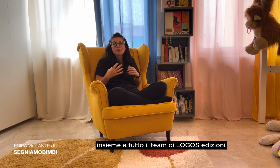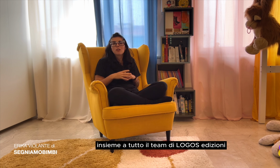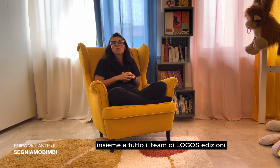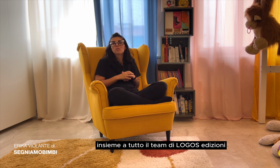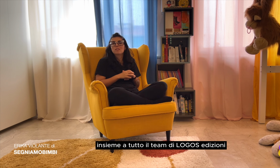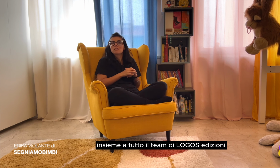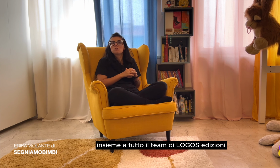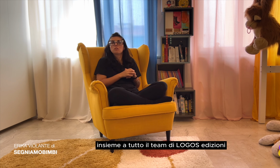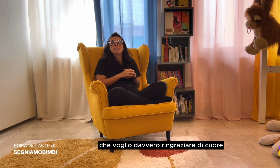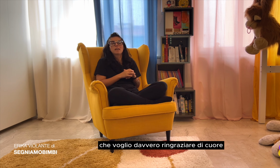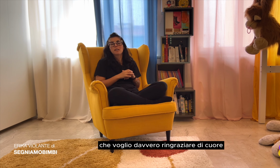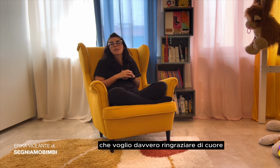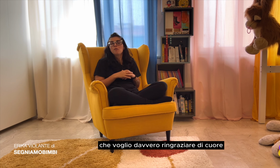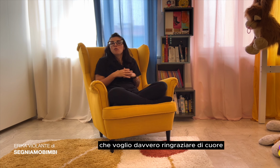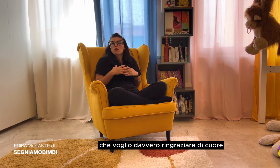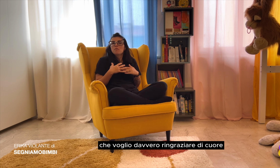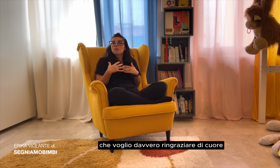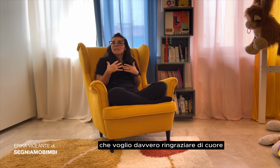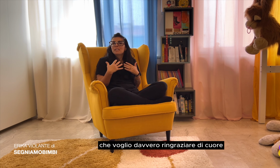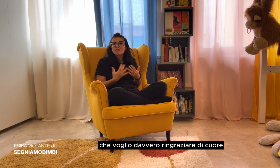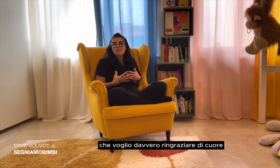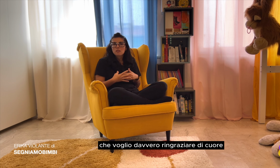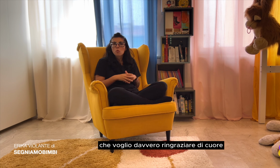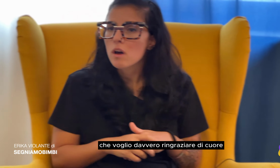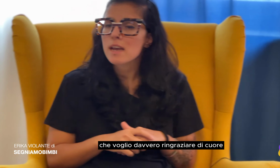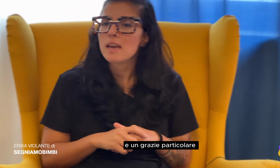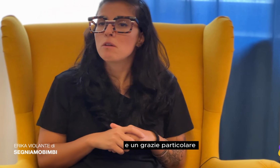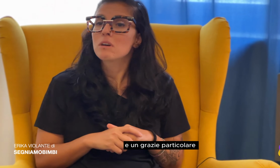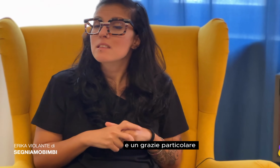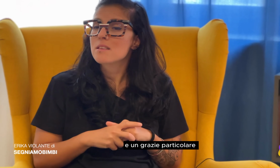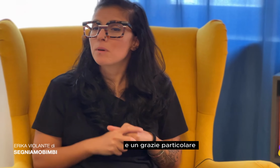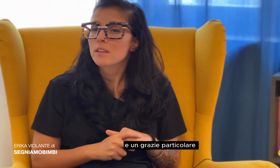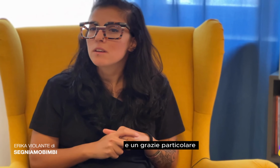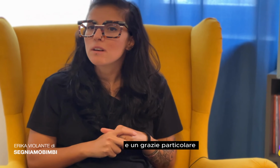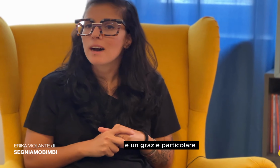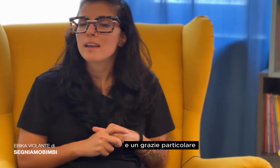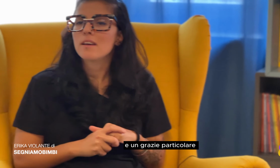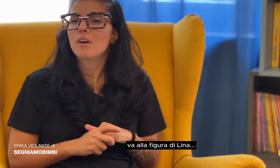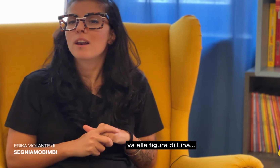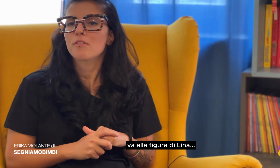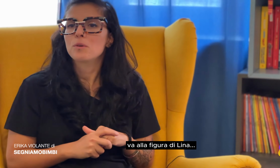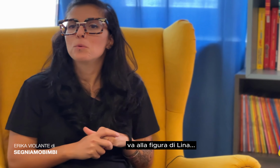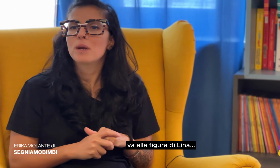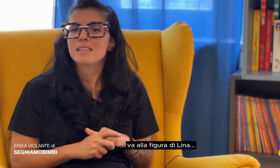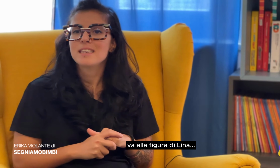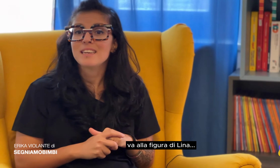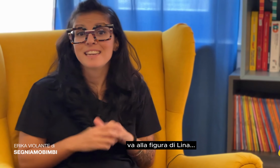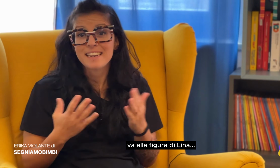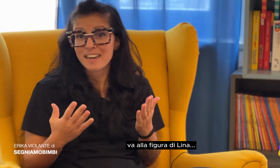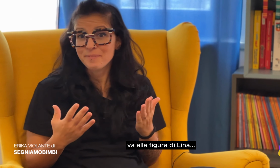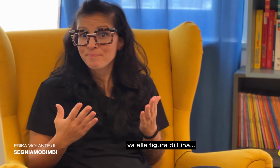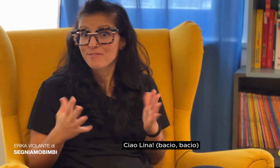Logos Edizioni, che voglio davvero ringraziare di cuore, e un grazie particolare va alla figura di Lina. Ciao